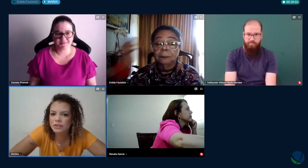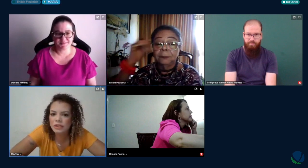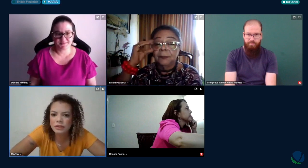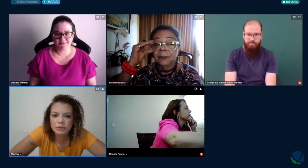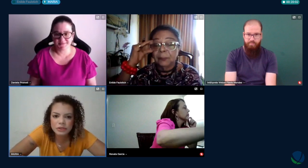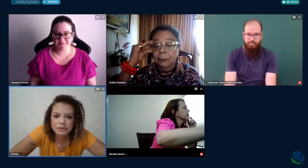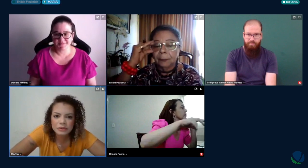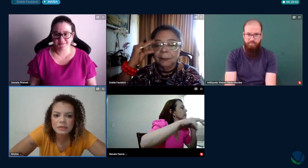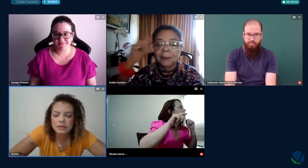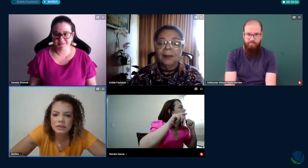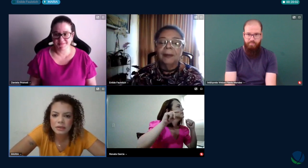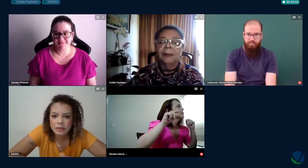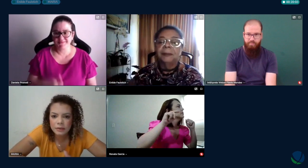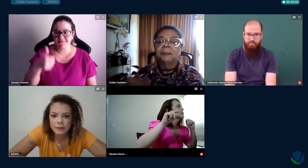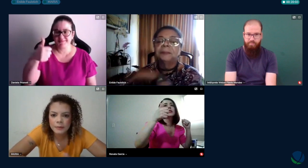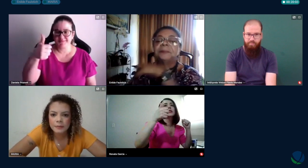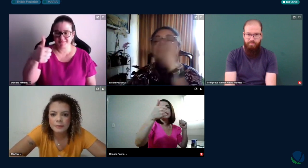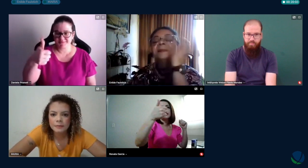Ok, professora Inilde.